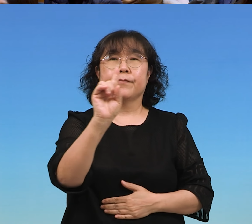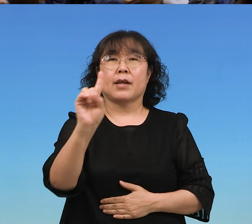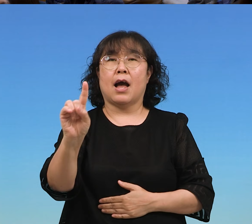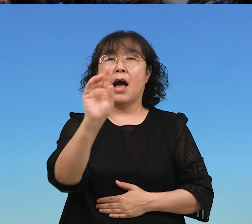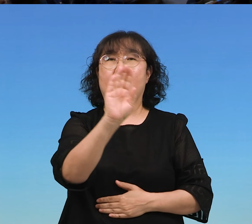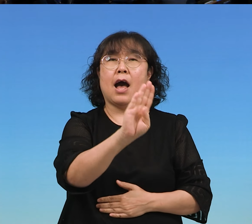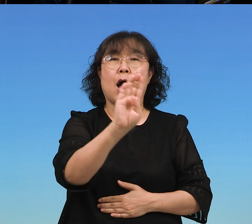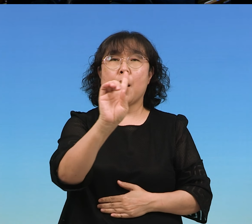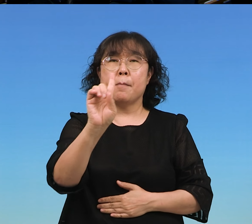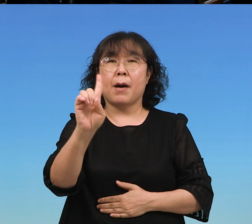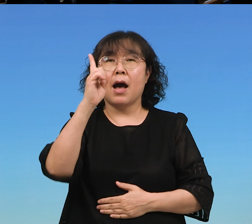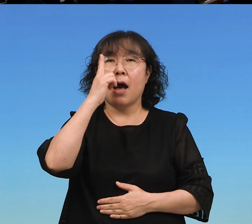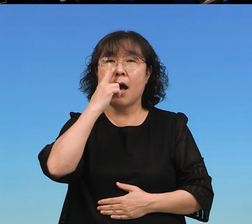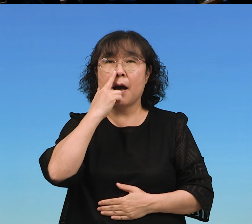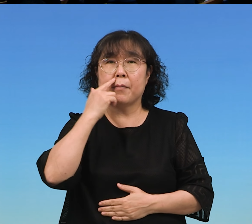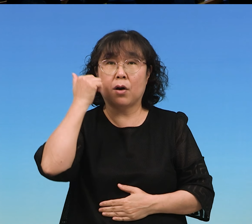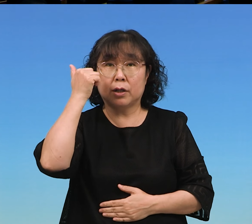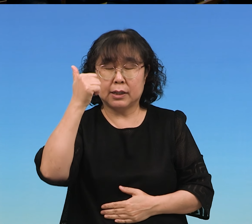아바 아버지,